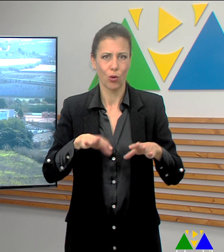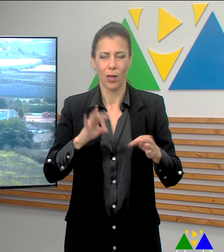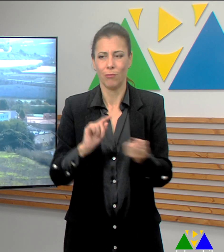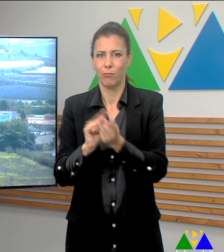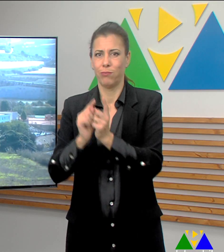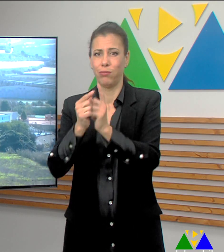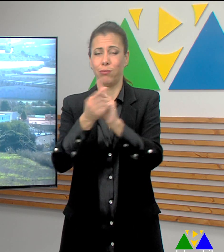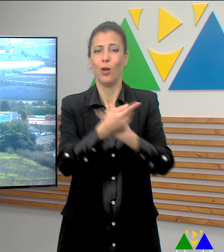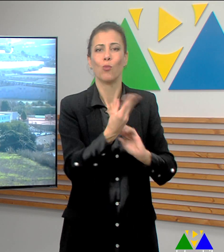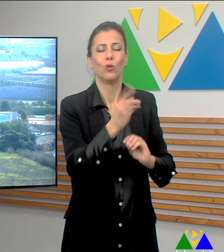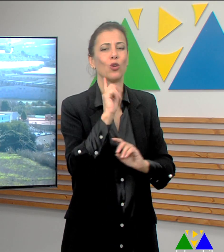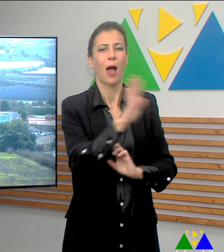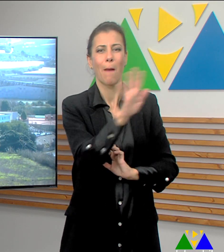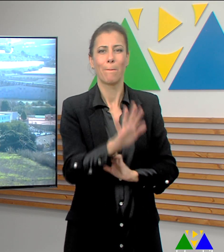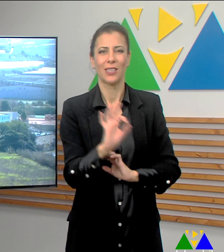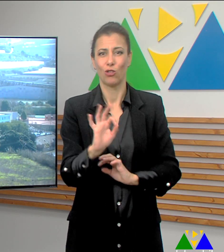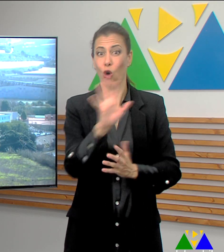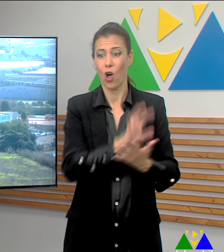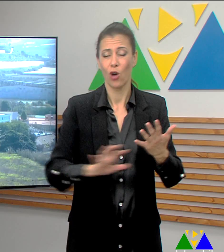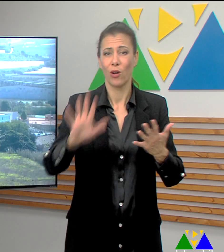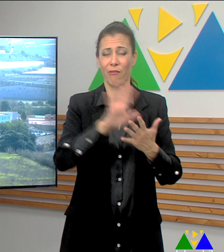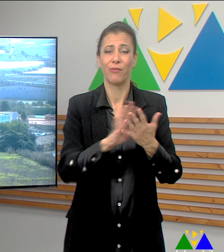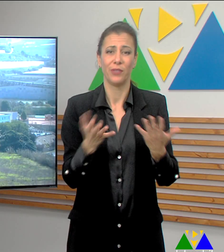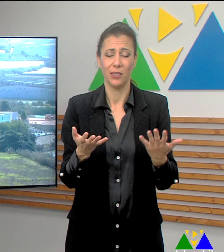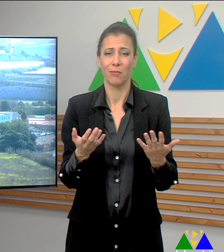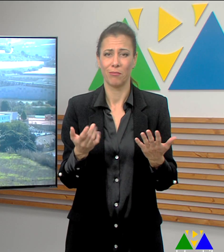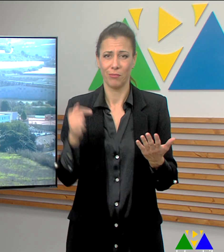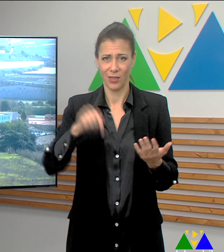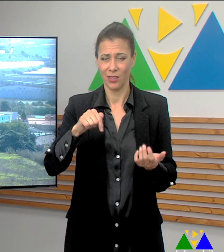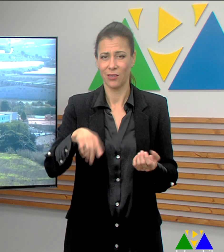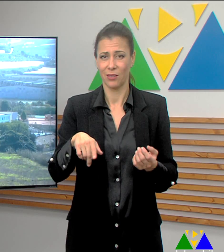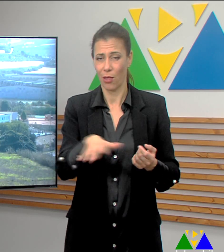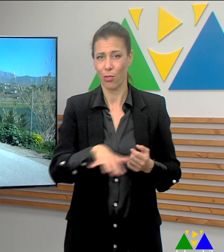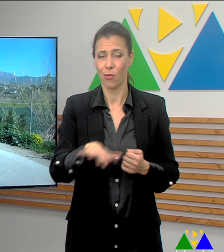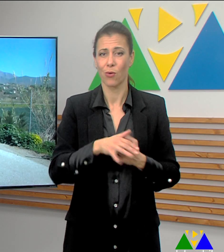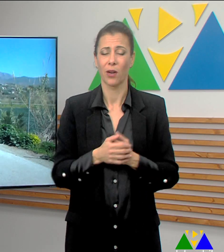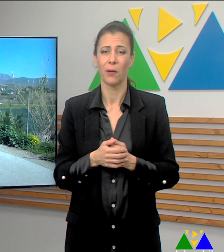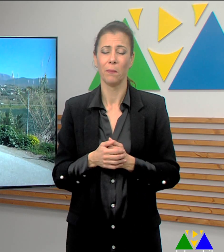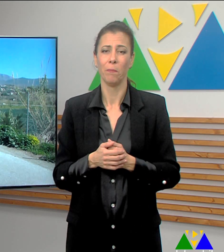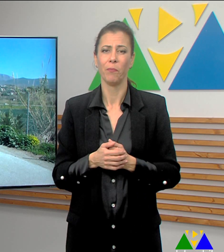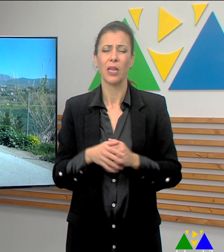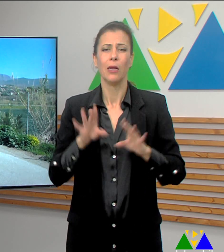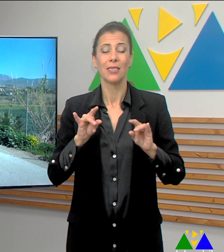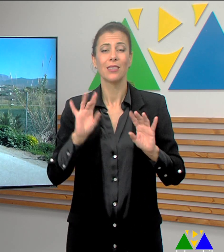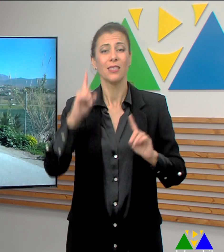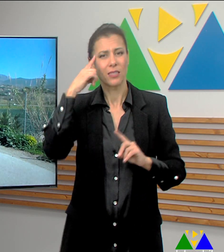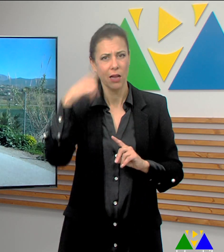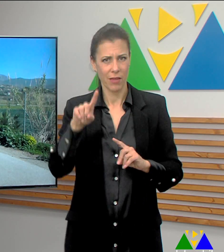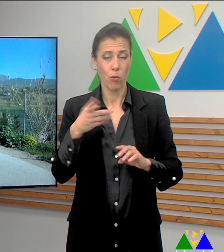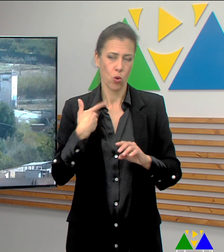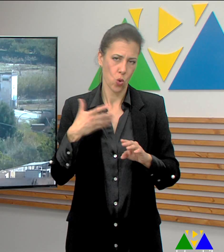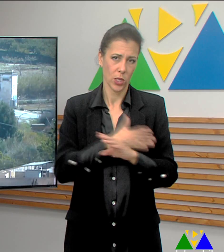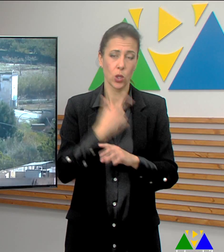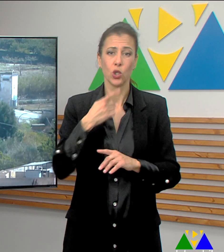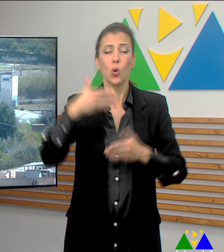modificar mucho el aspecto geográfico de esta zona. Sí que sabemos, como decía antes, que